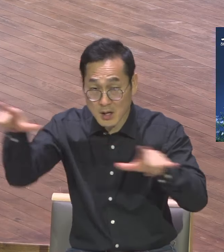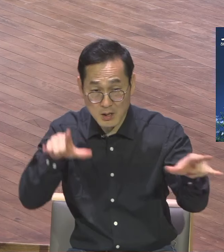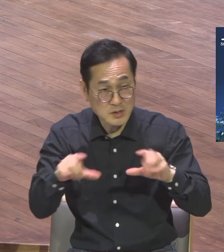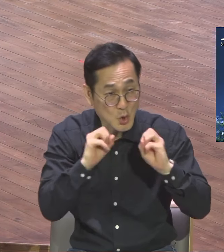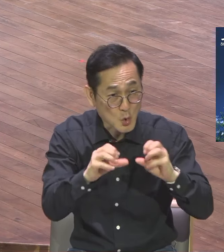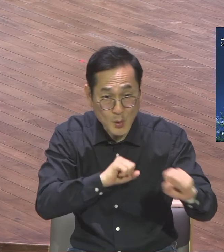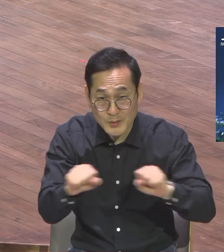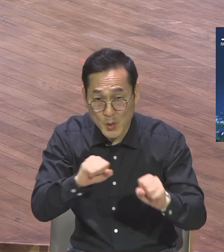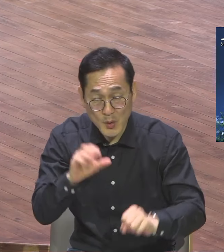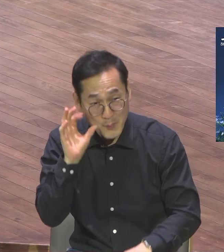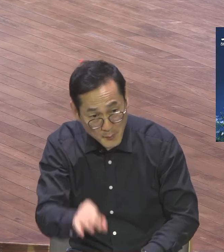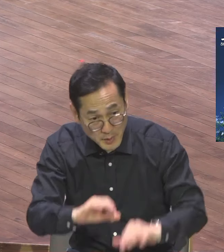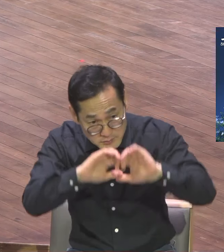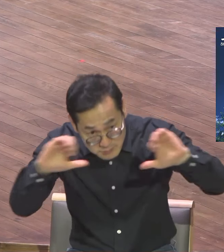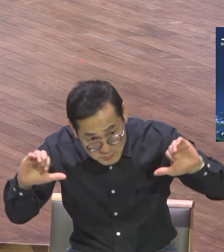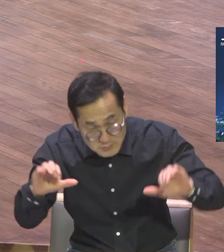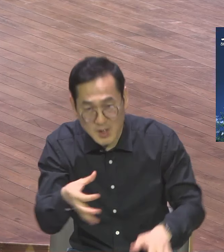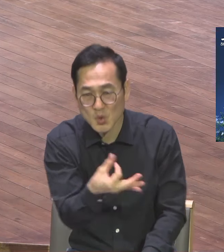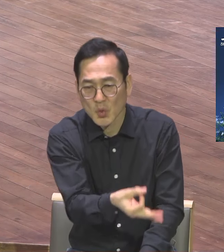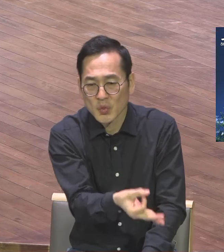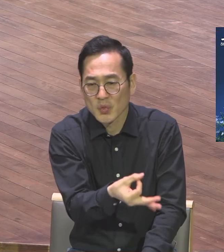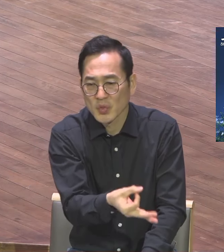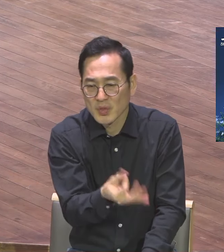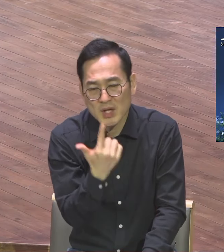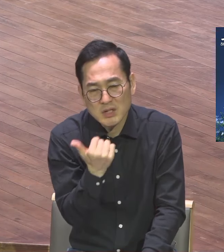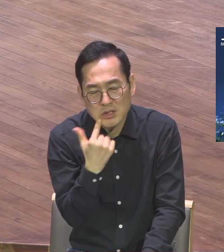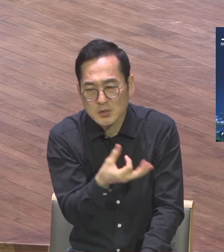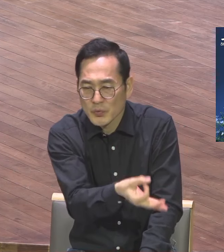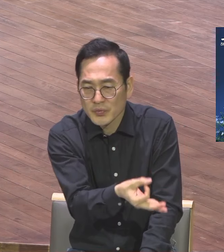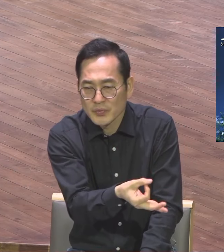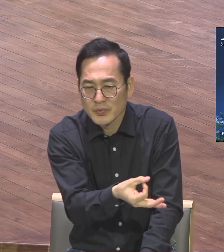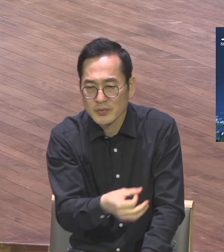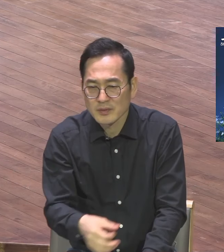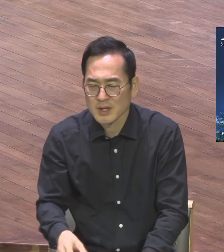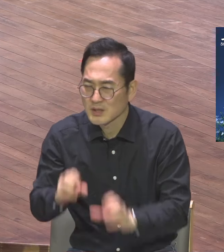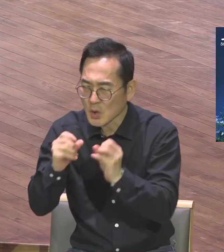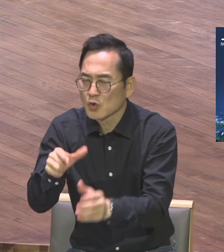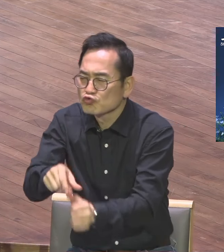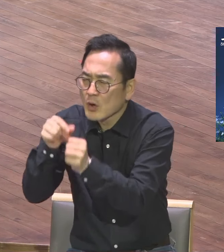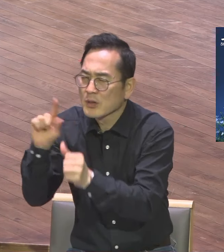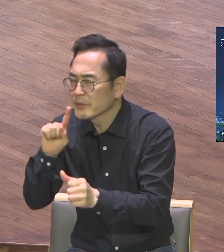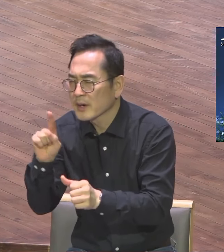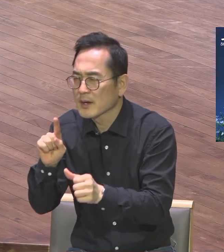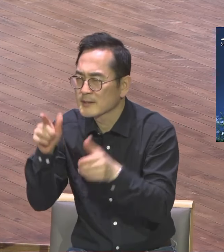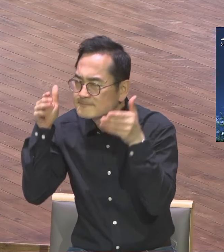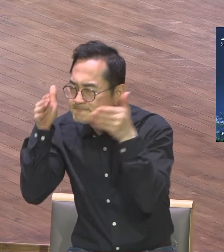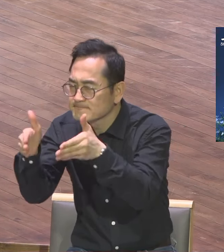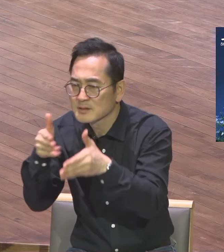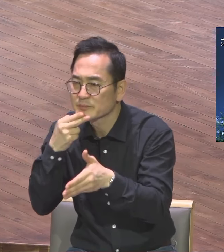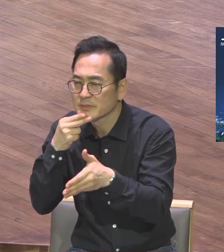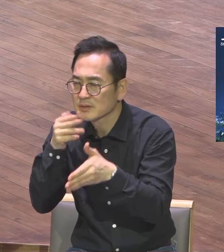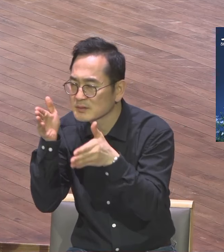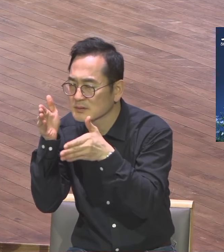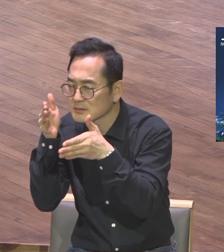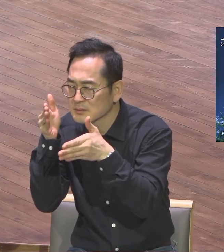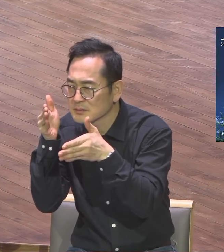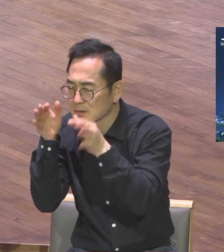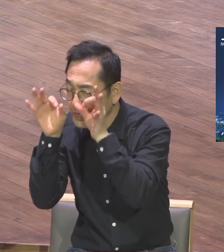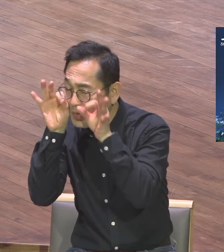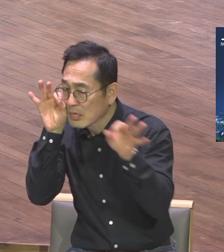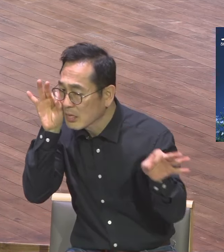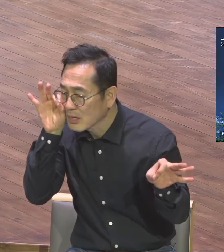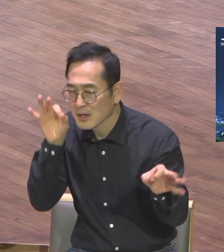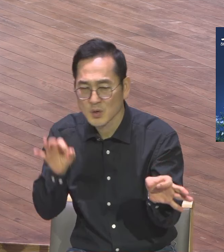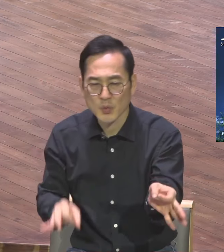성령인도 받고 어떻게 하면 현장을 살릴 것이냐, 어떻게 하면 캠프해 가지고 하나님 나라 확장할 것이냐, 한 영혼을 어떻게